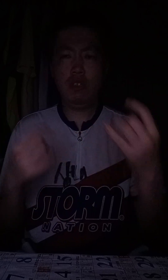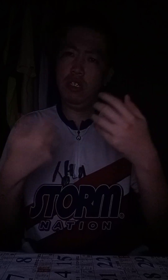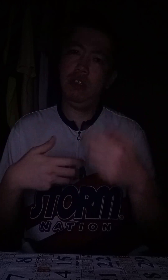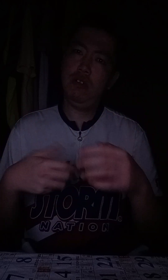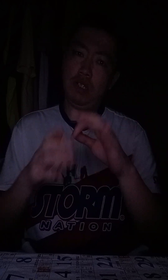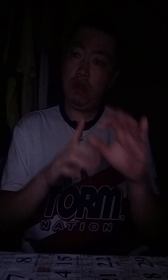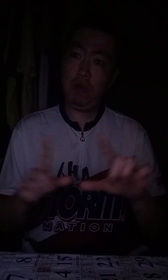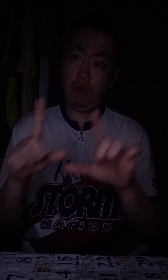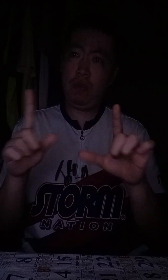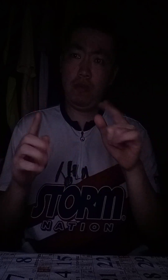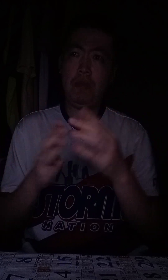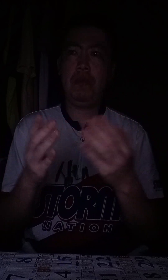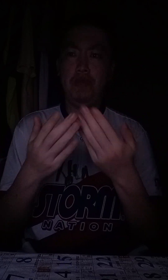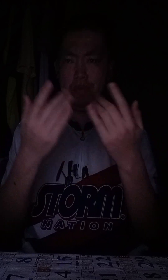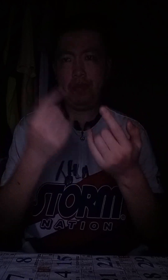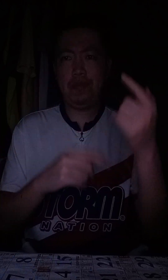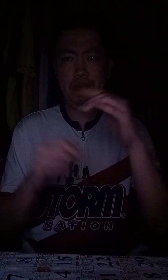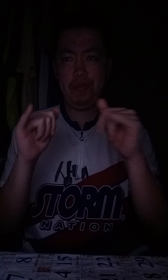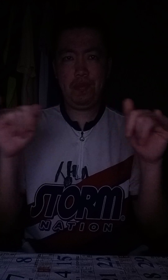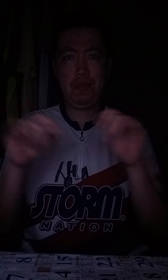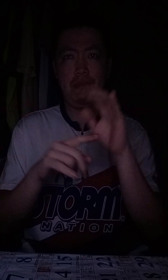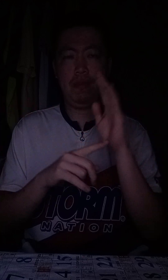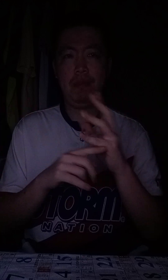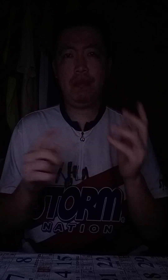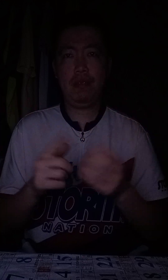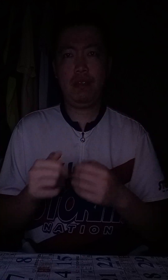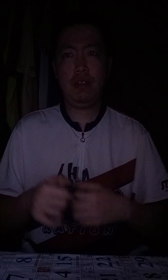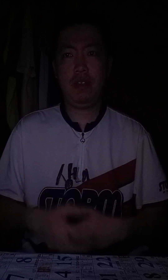환경올림픽으로 치르려는 노력들이 이어지고 있습니다. KBS 뉴스